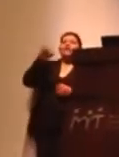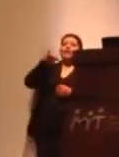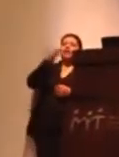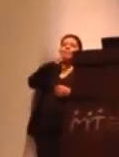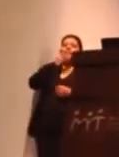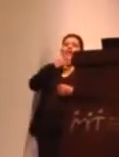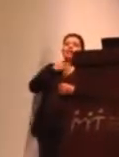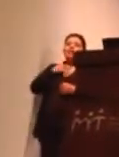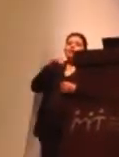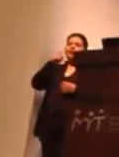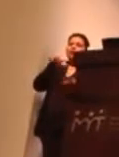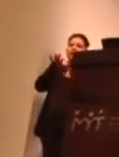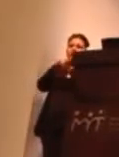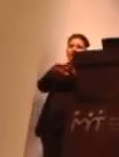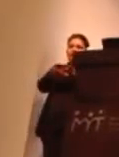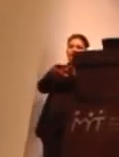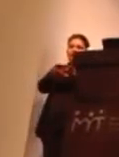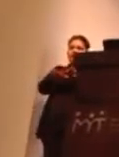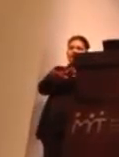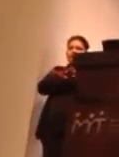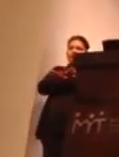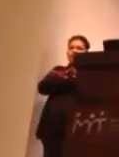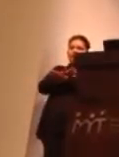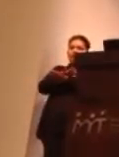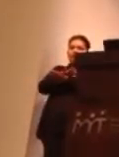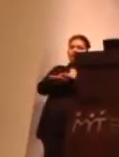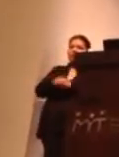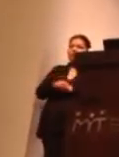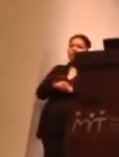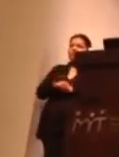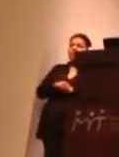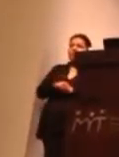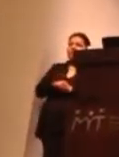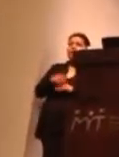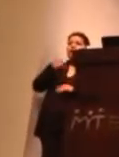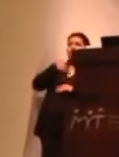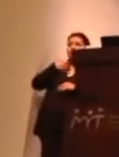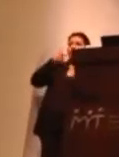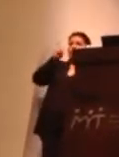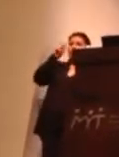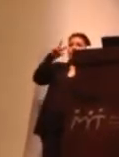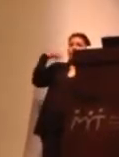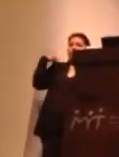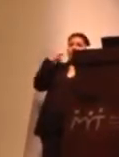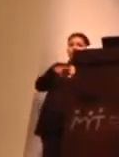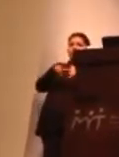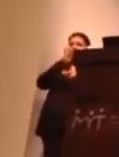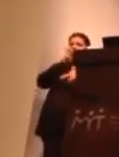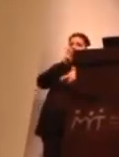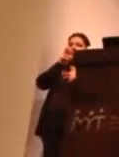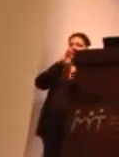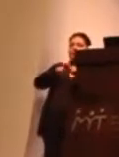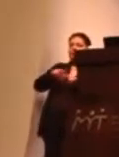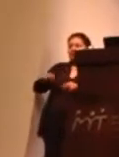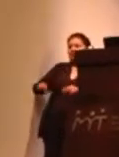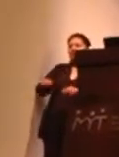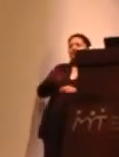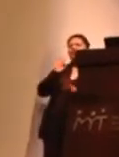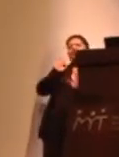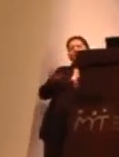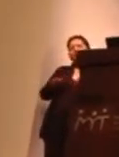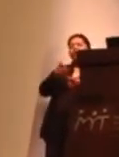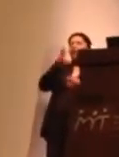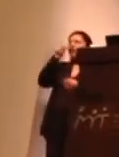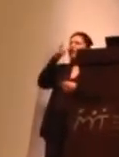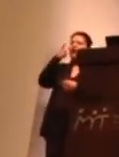foco de atención. ¿Okay? He visto maestras, he visto papás que se sientan con los niños de ya no llores,